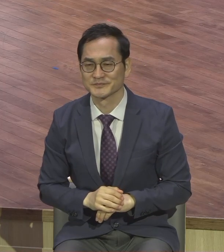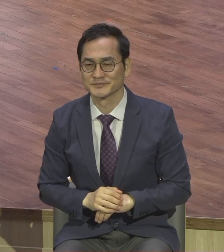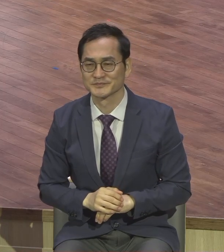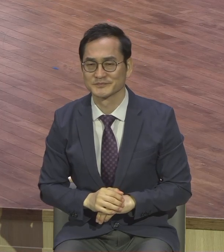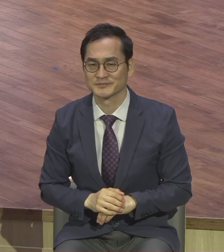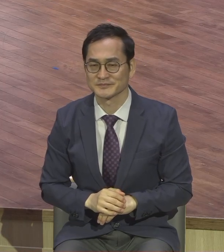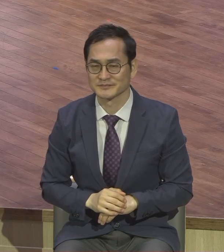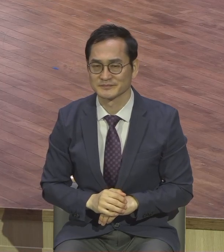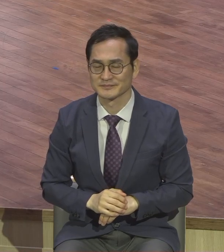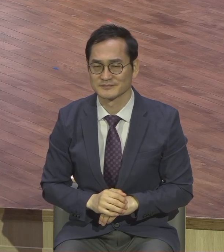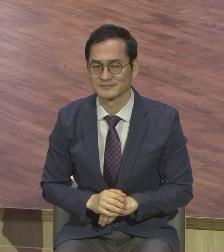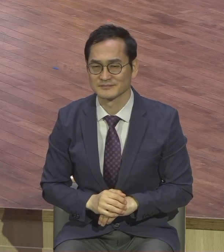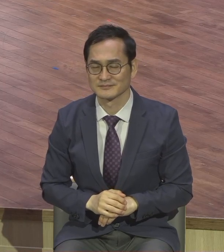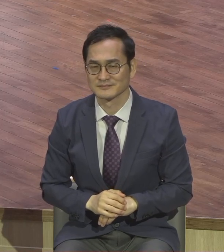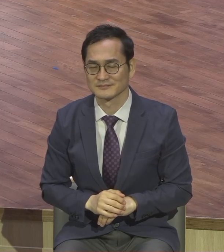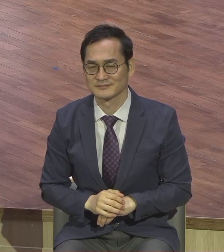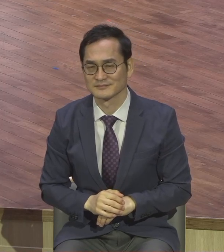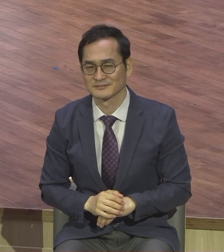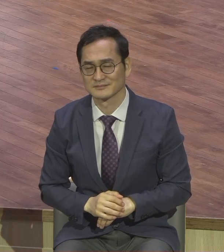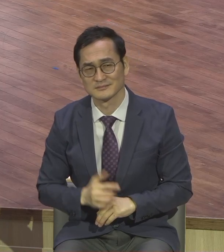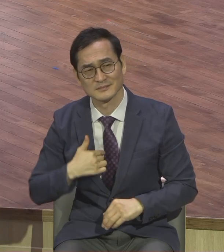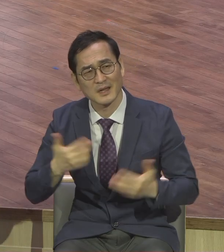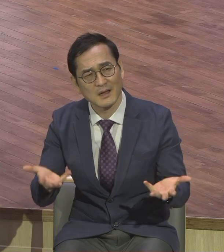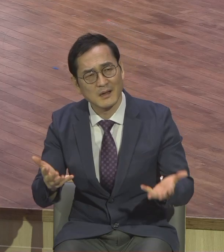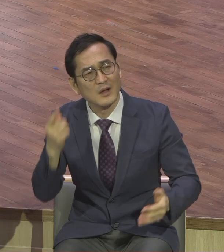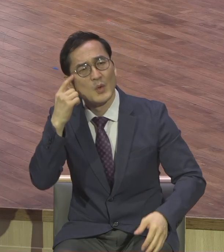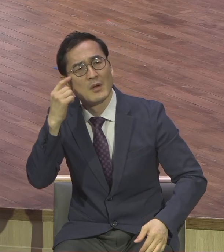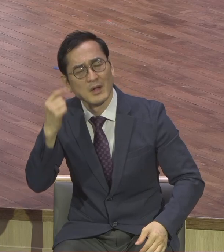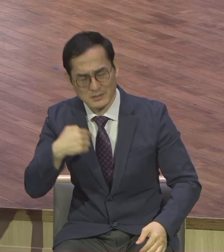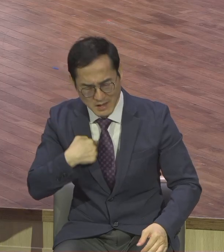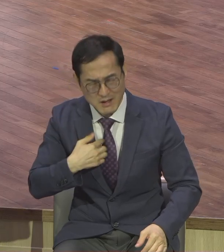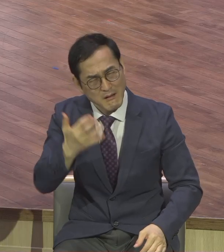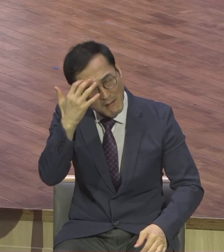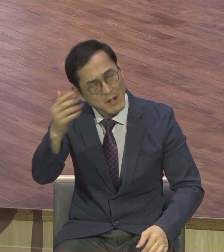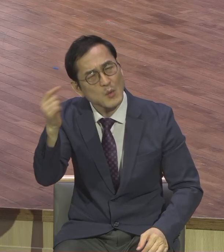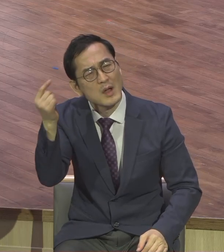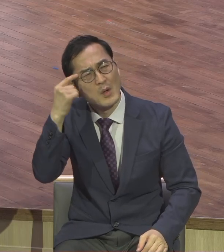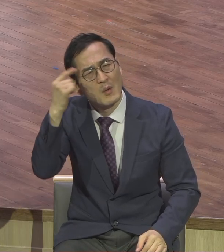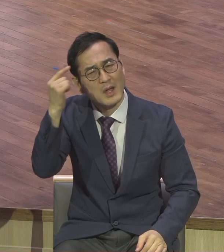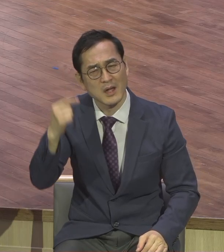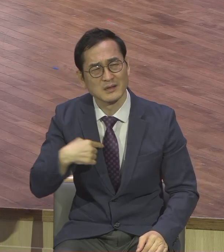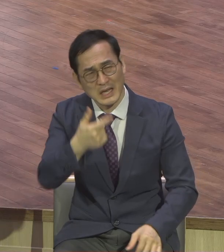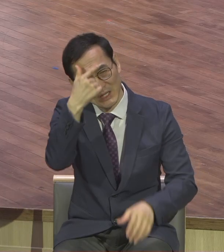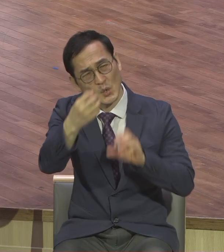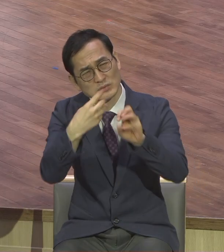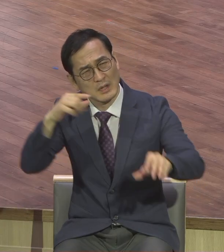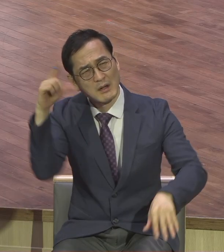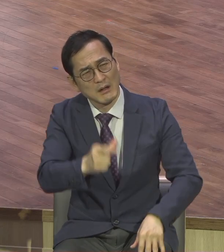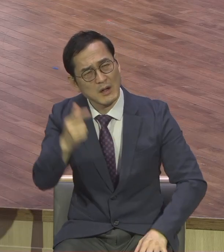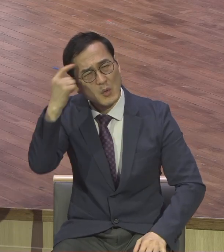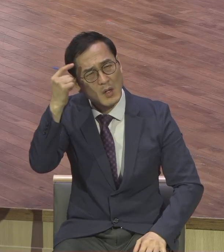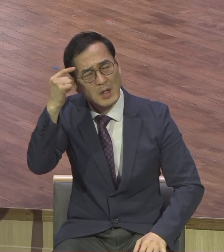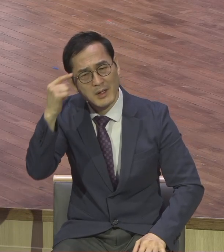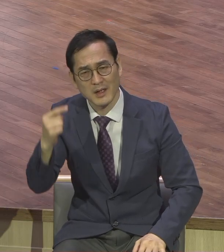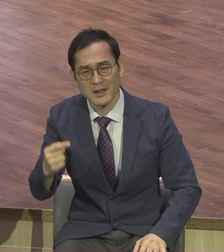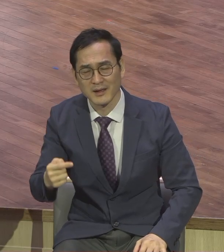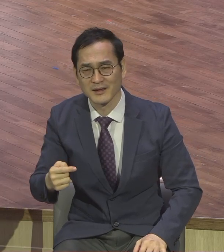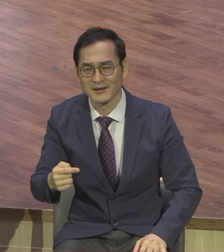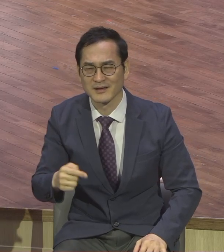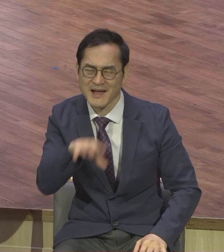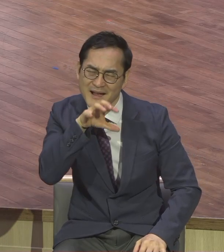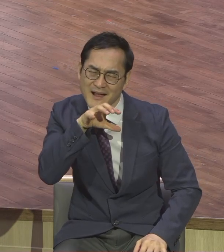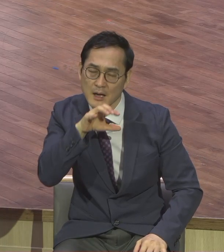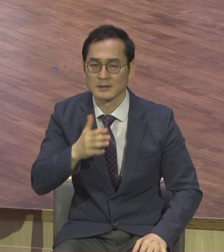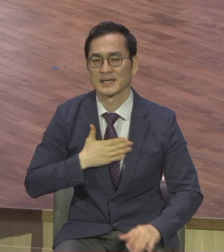살아계시면 이럴 수가 있나? 나는 왜 이래 얼음을 당하나? 내 기도는 왜 응답 안 해주나? 전부 나 중심이에요. 하나님